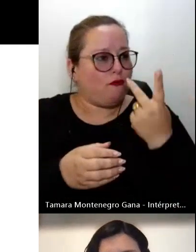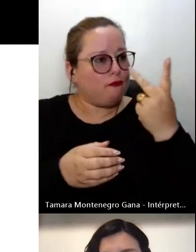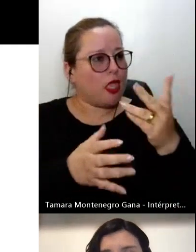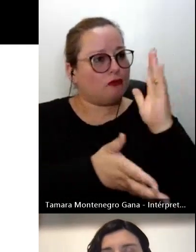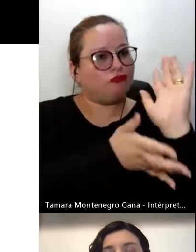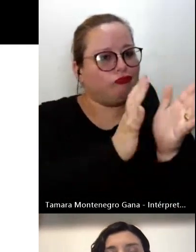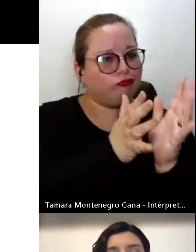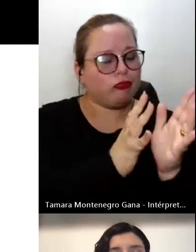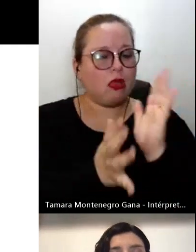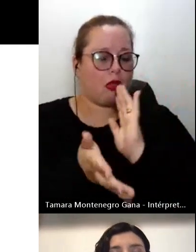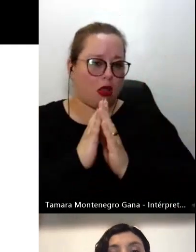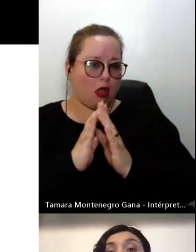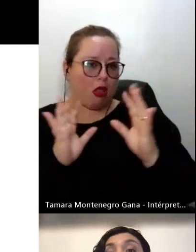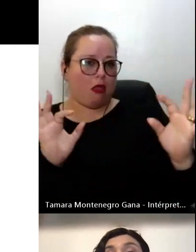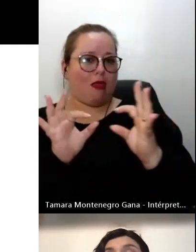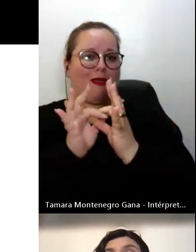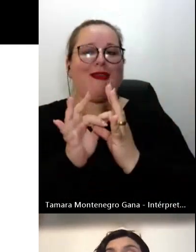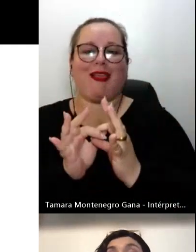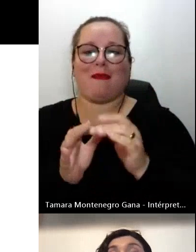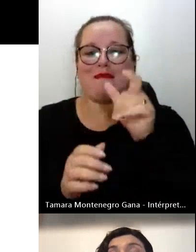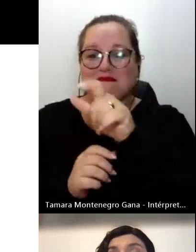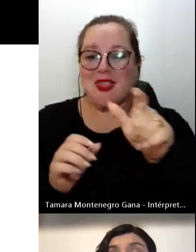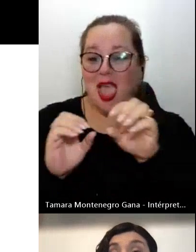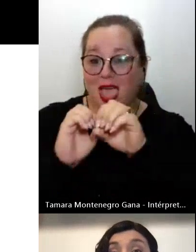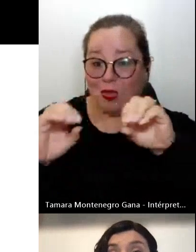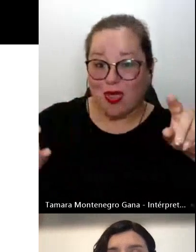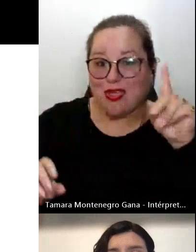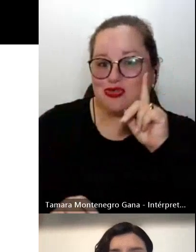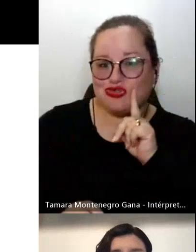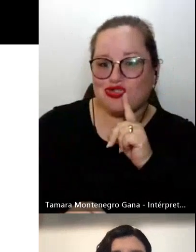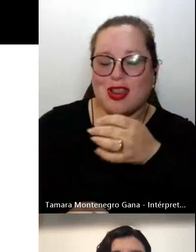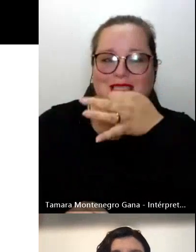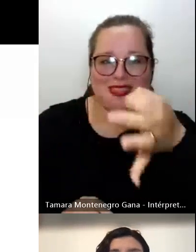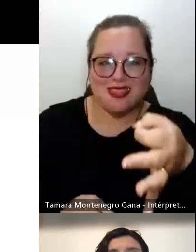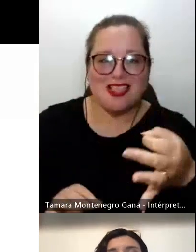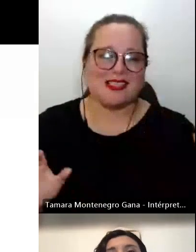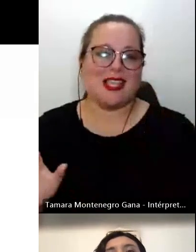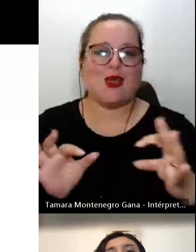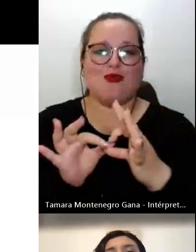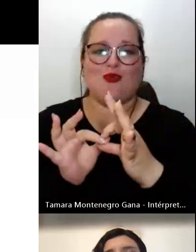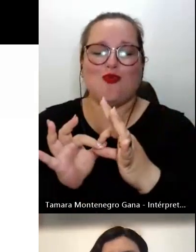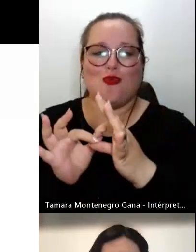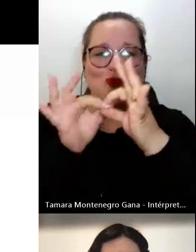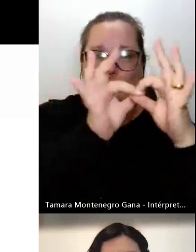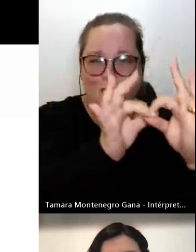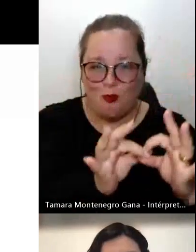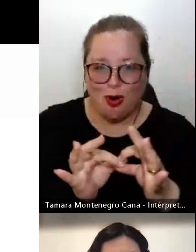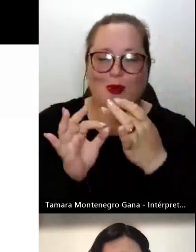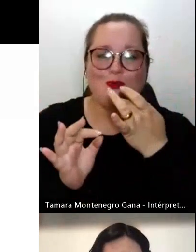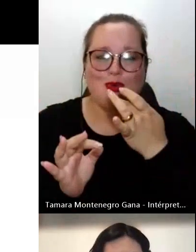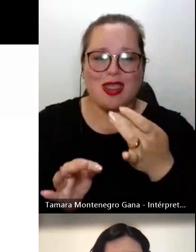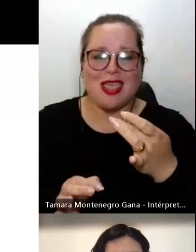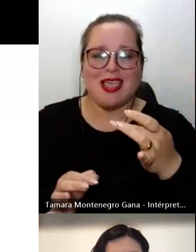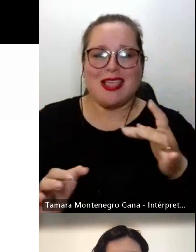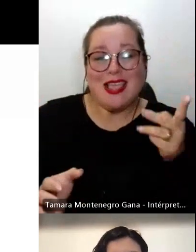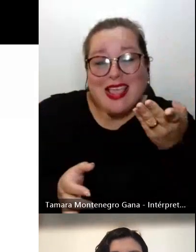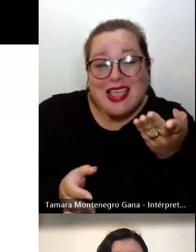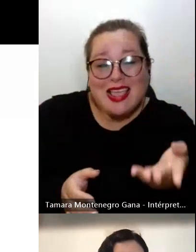educadores sordos. Y ese vínculo natural que sucede se traspasa en la